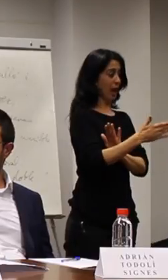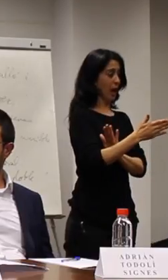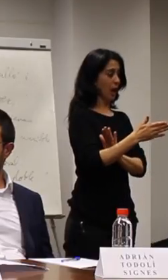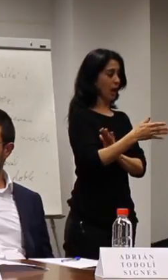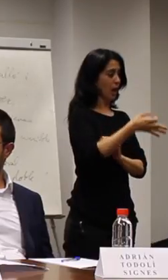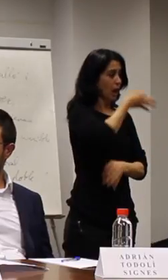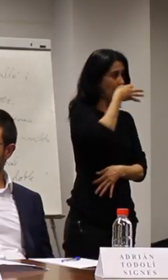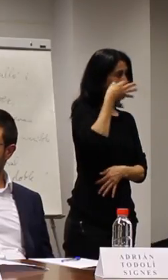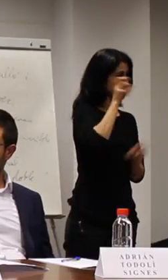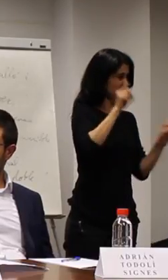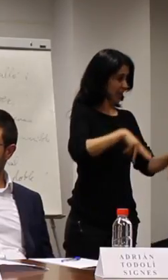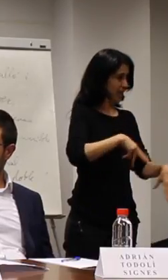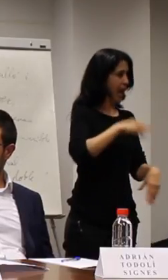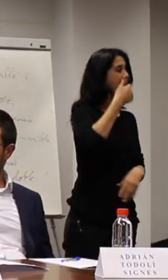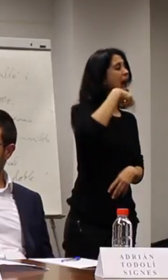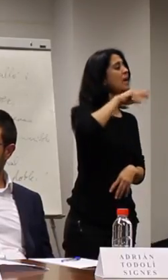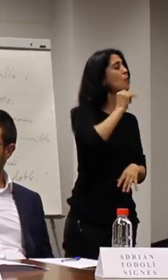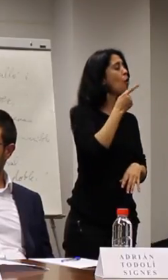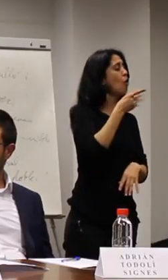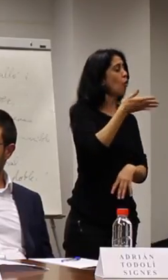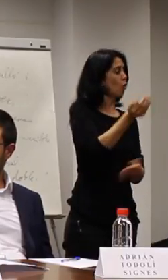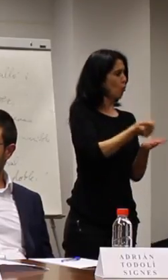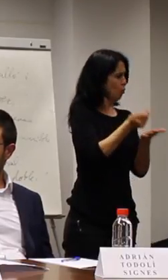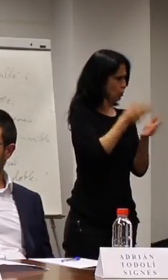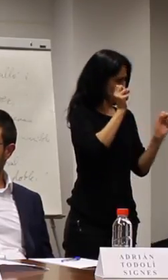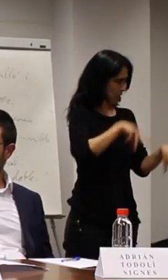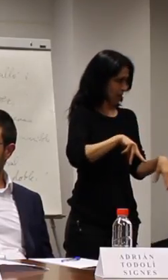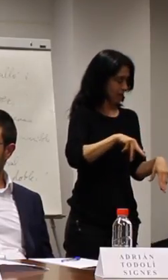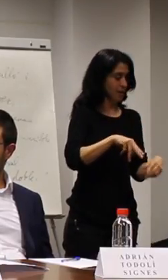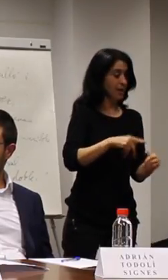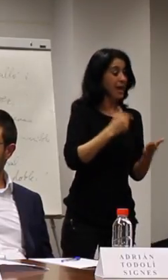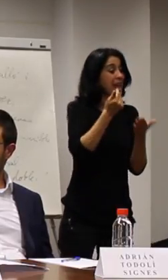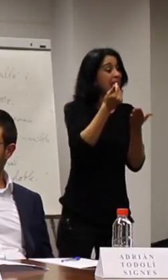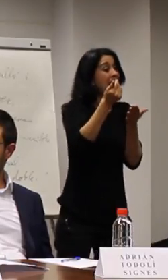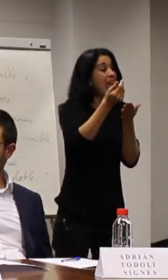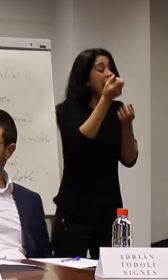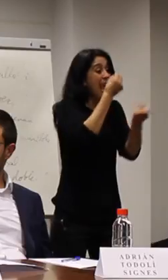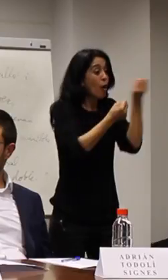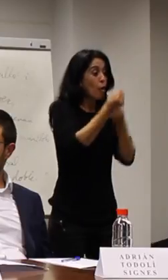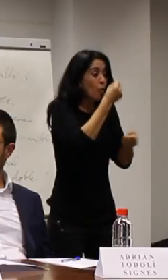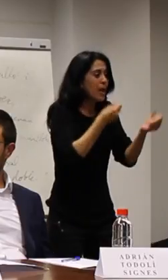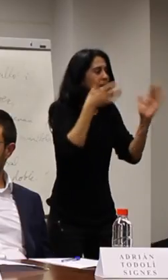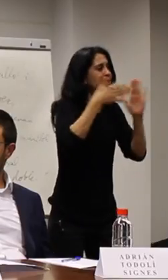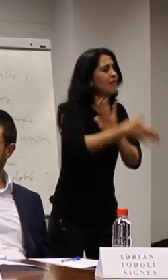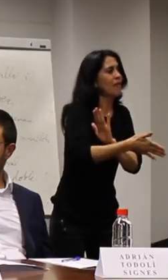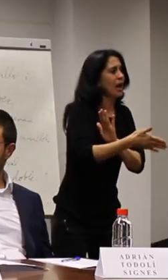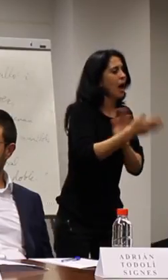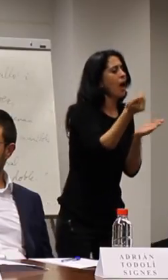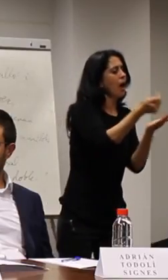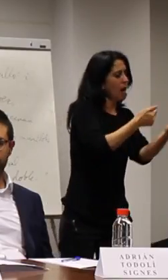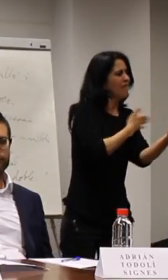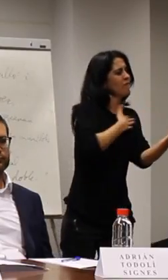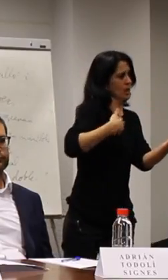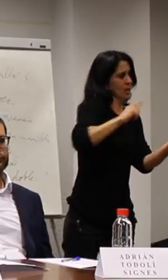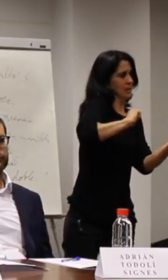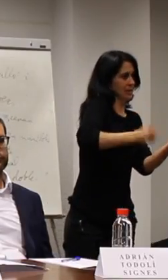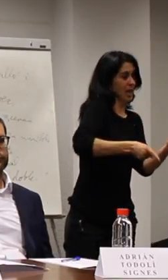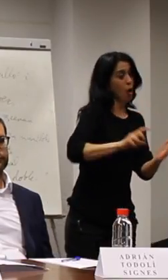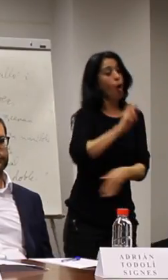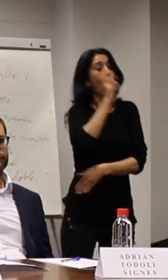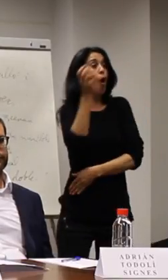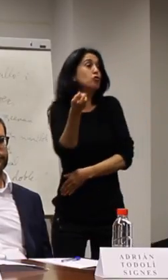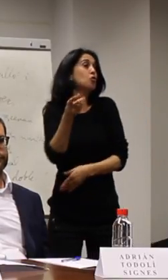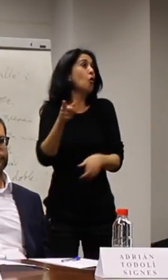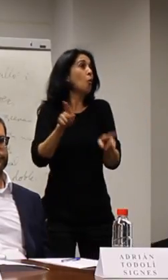ánimo de lucro. Para mí la economía es la que persigue ánimo de lucro. Lo otro es un mundo utópico, alternativo, que es un poco lo que sorprendió